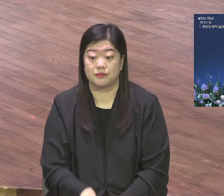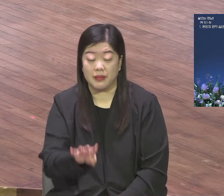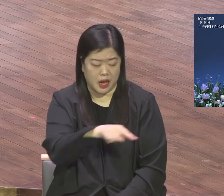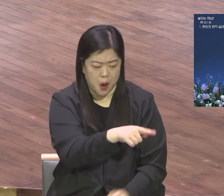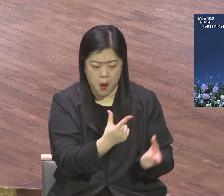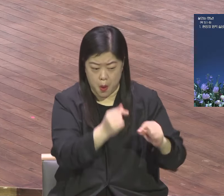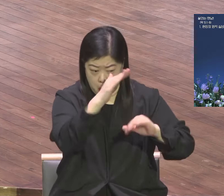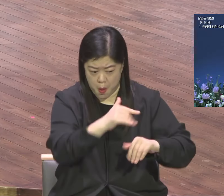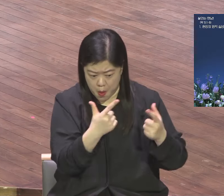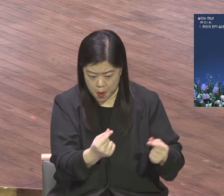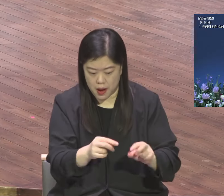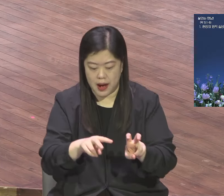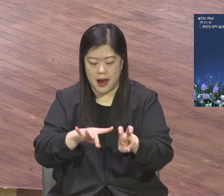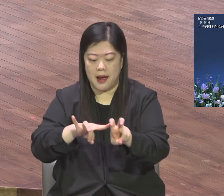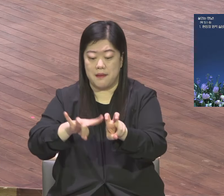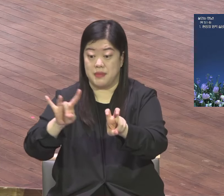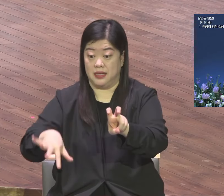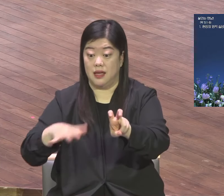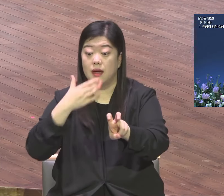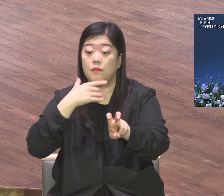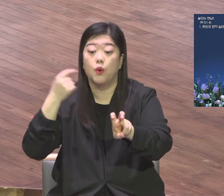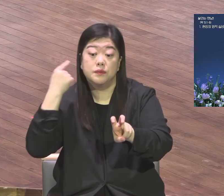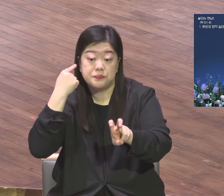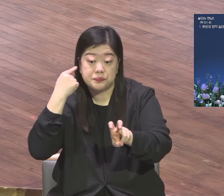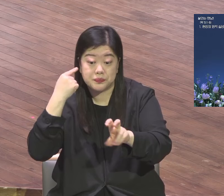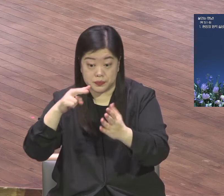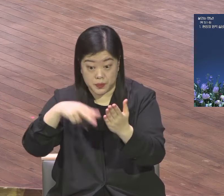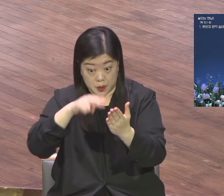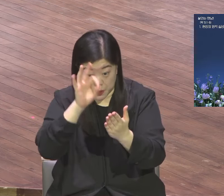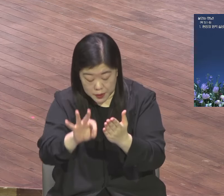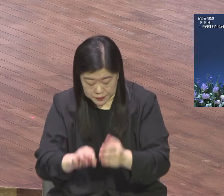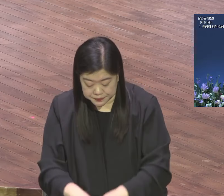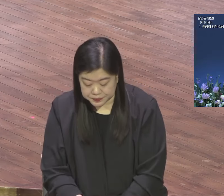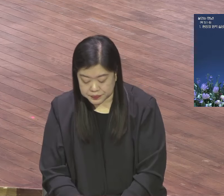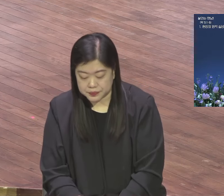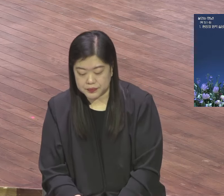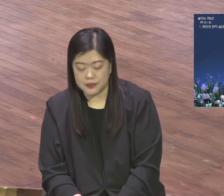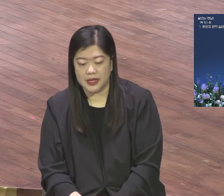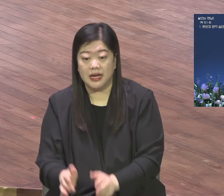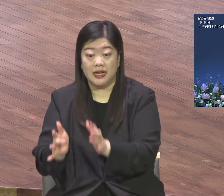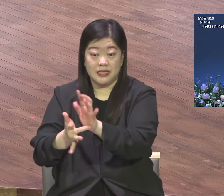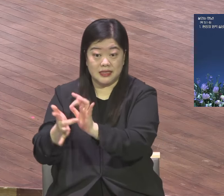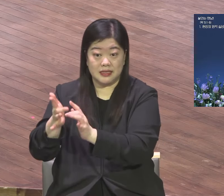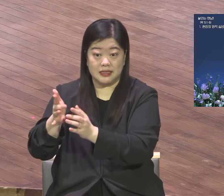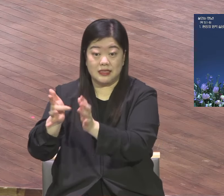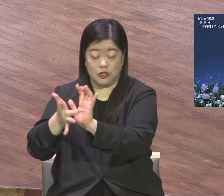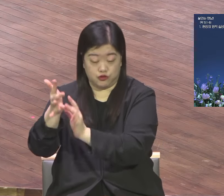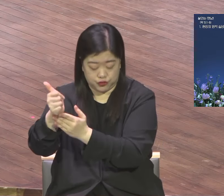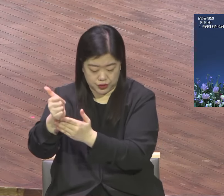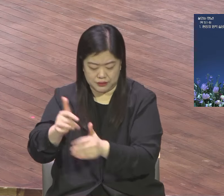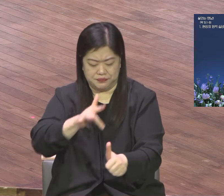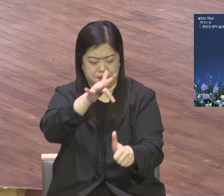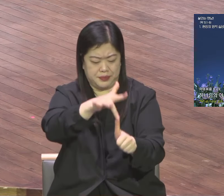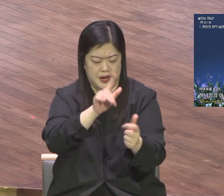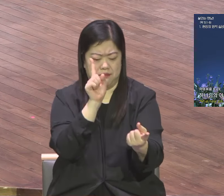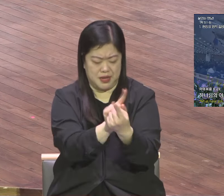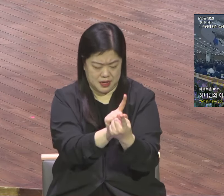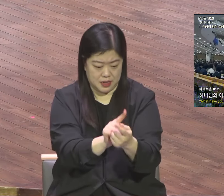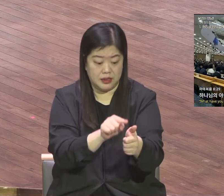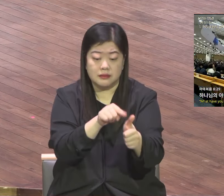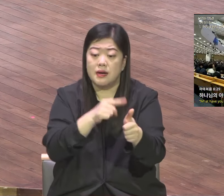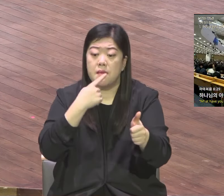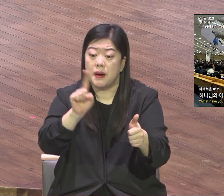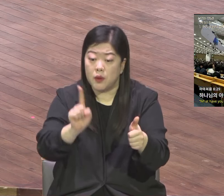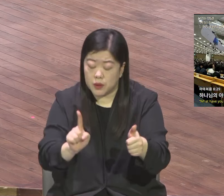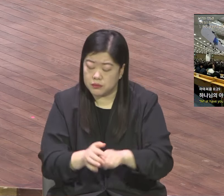마태복음 8장 29절에 보면 예수님께서 귀신 들린 자가 소리 질러 이렇게 말을 하죠. 하나님의